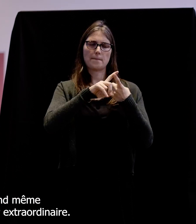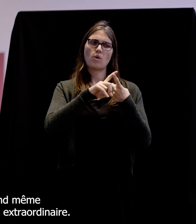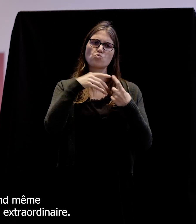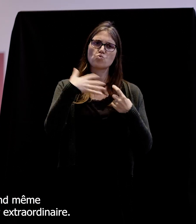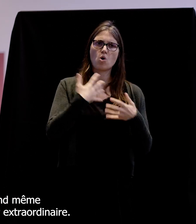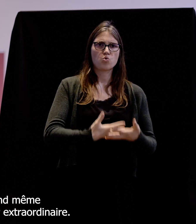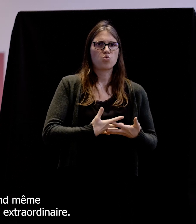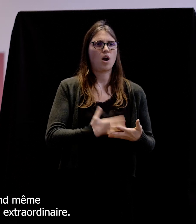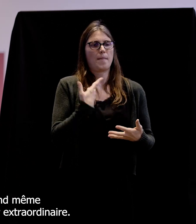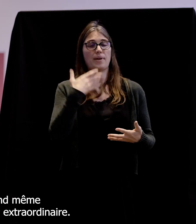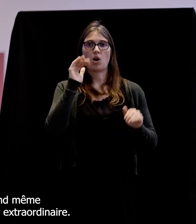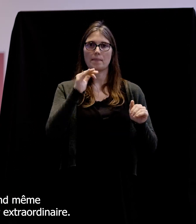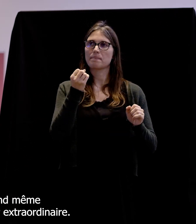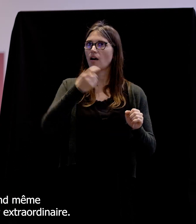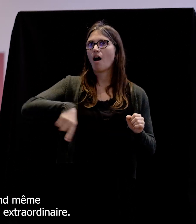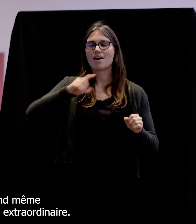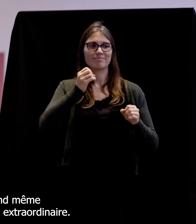bonne humeur extraordinaire.